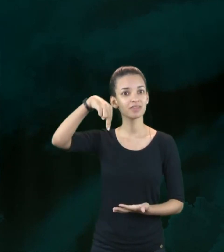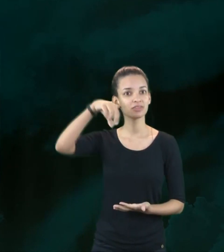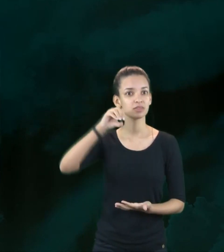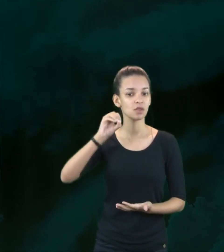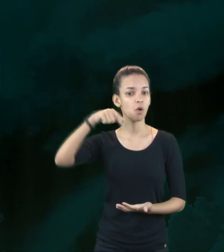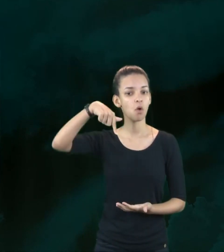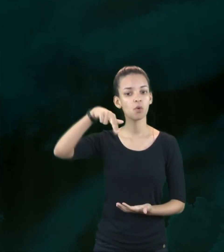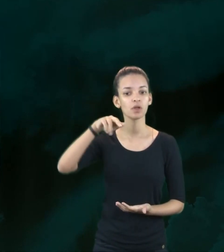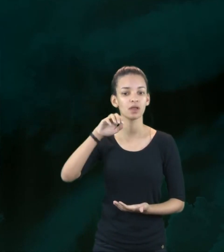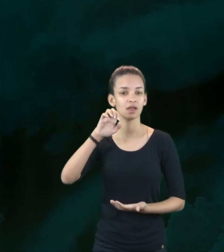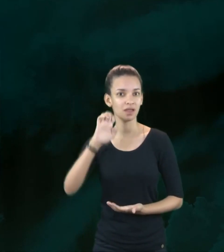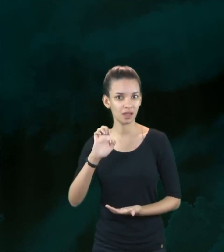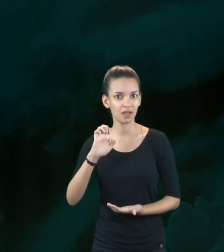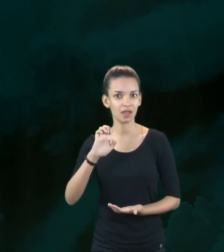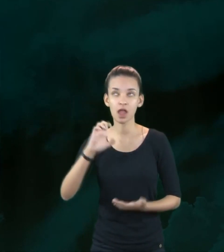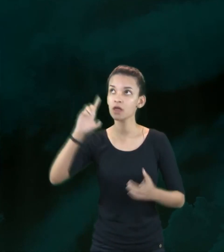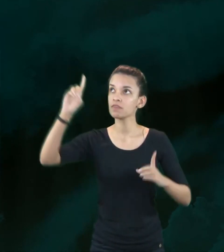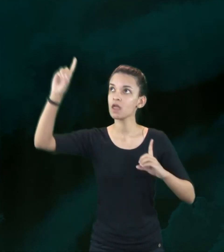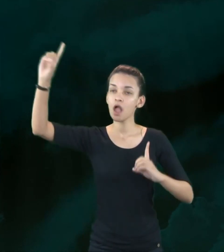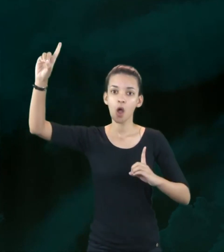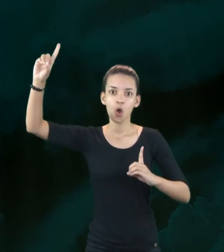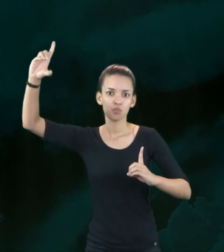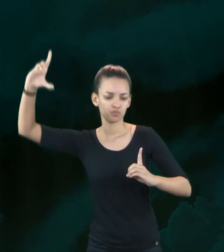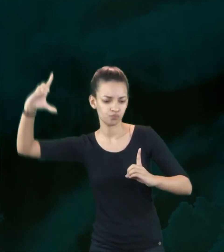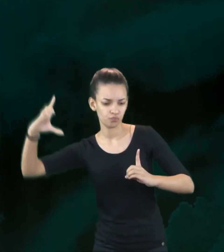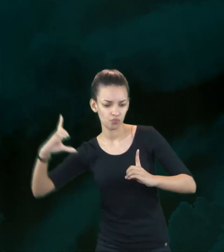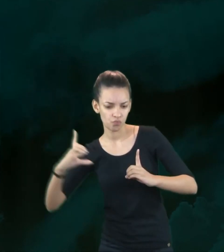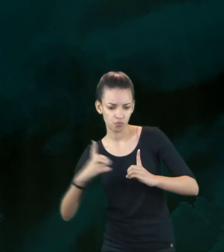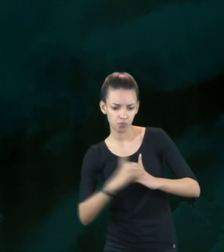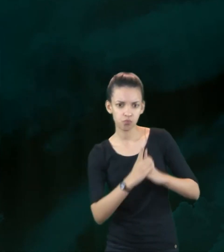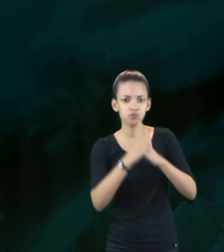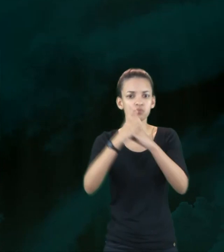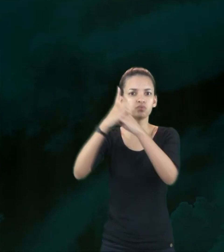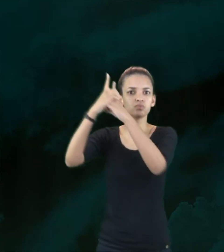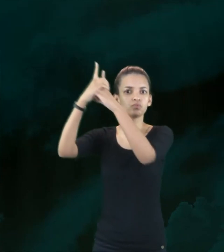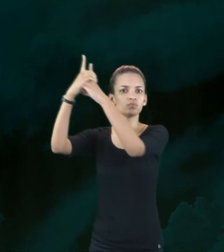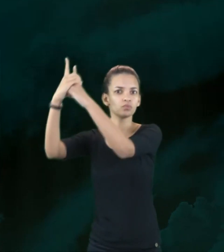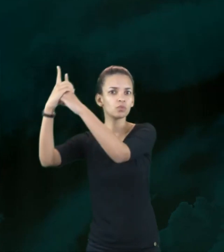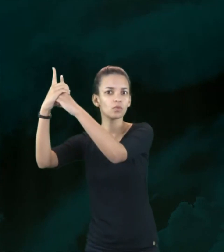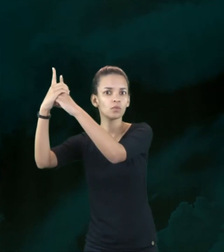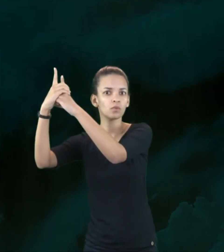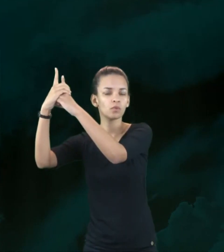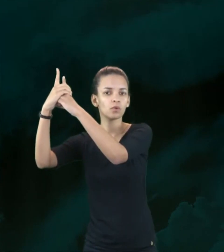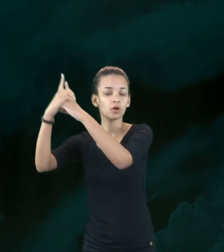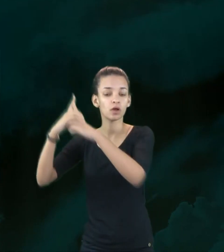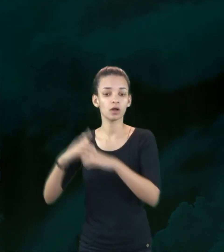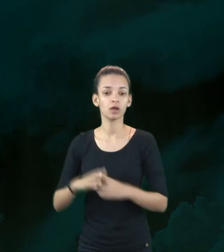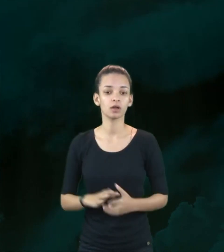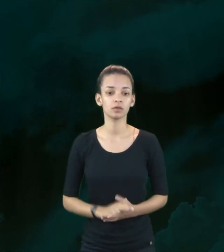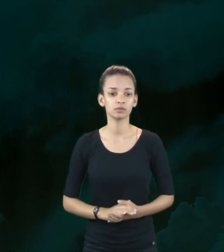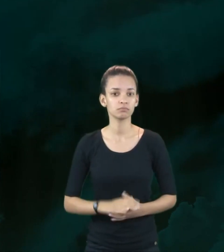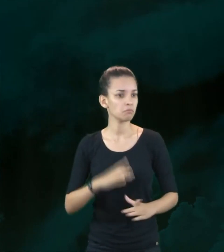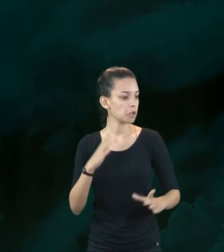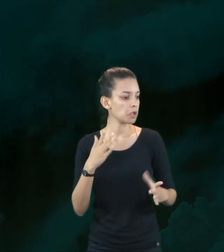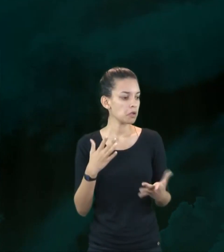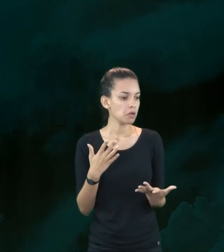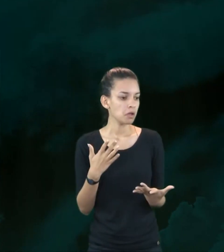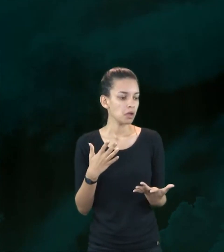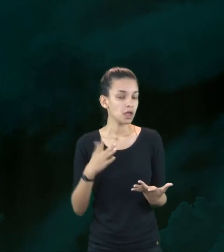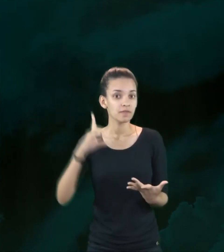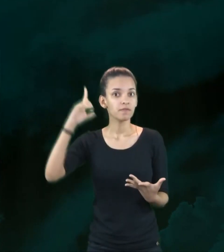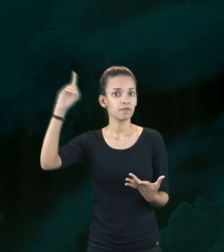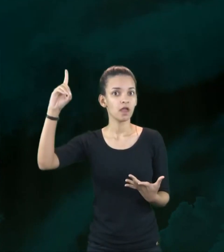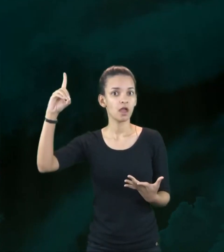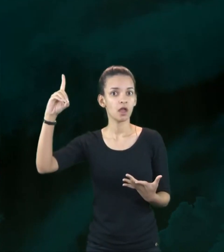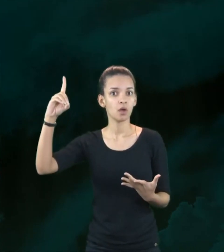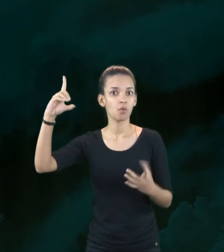fé Enoque foi trasladado para não ver a morte e não foi achado porque Deus o trasladara. Foi no tempo